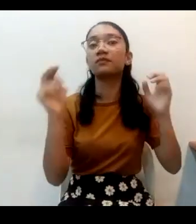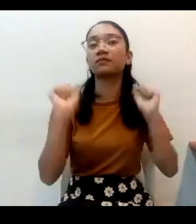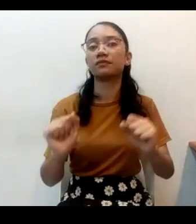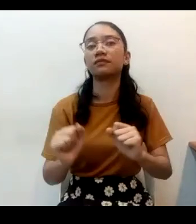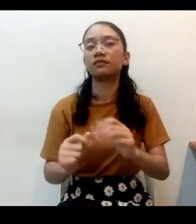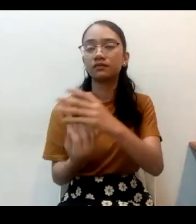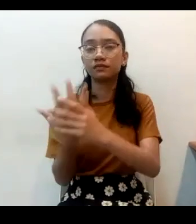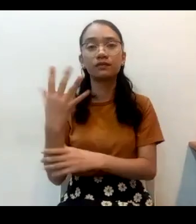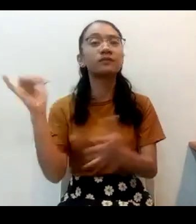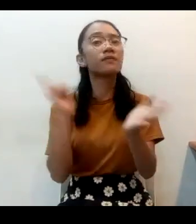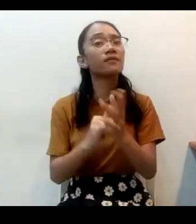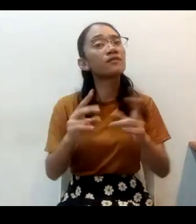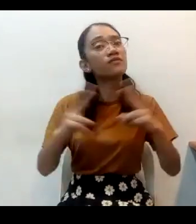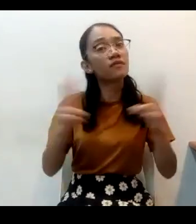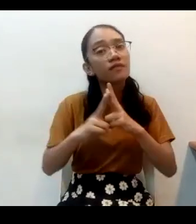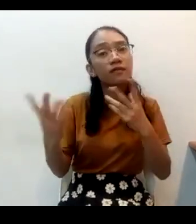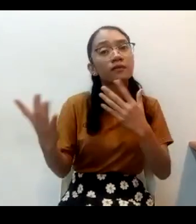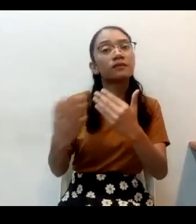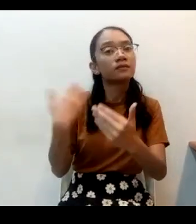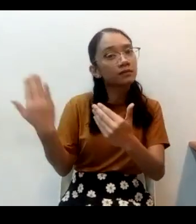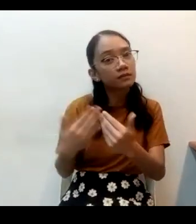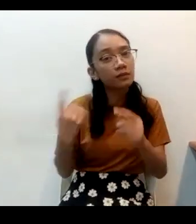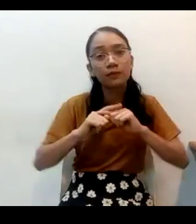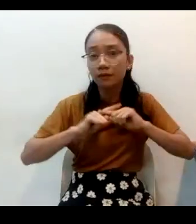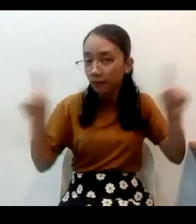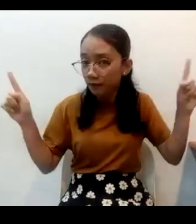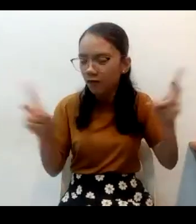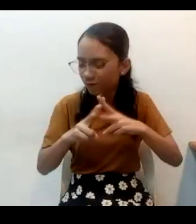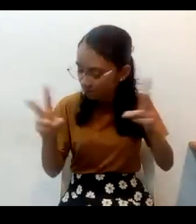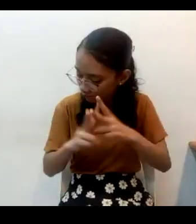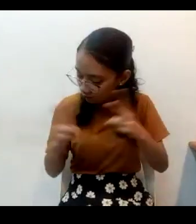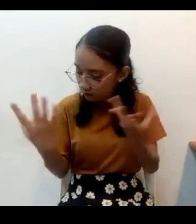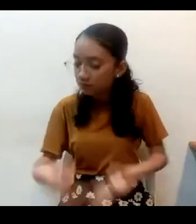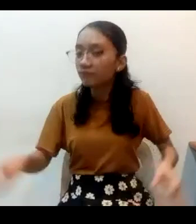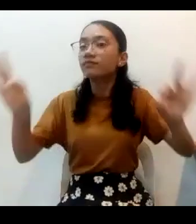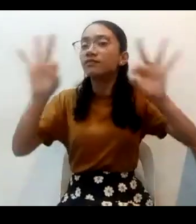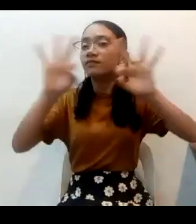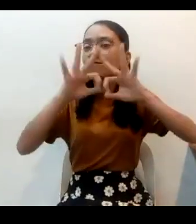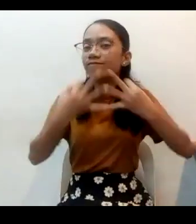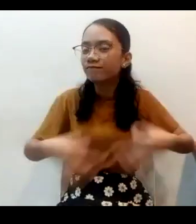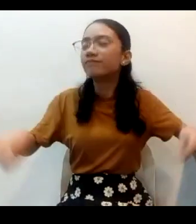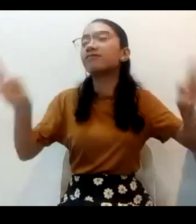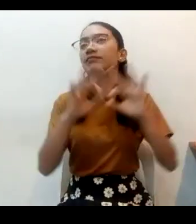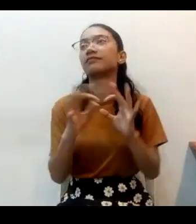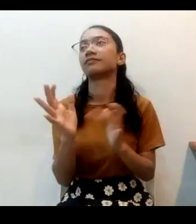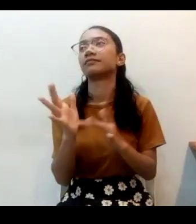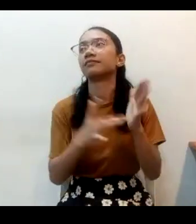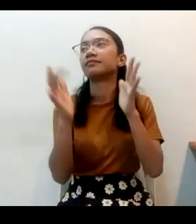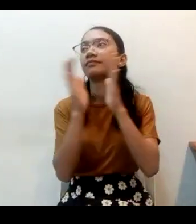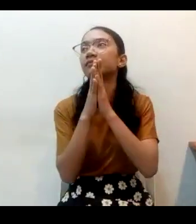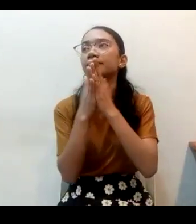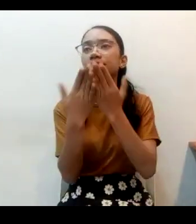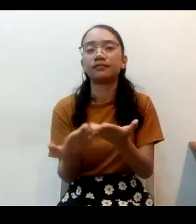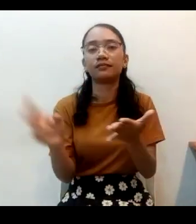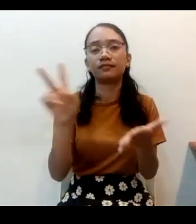very simple but very important. Napakasimple po nitong mga bagay na to, pero ito yung pinaka-importante. Let's look at the